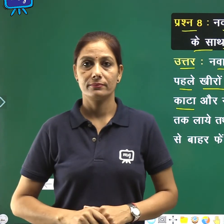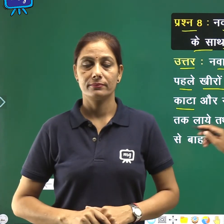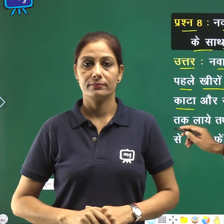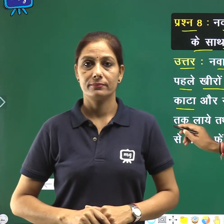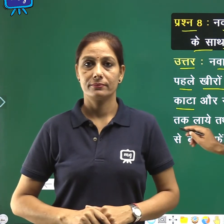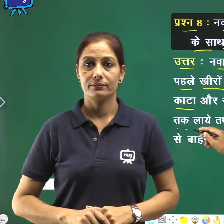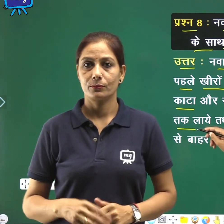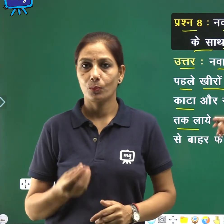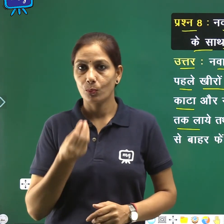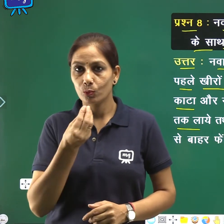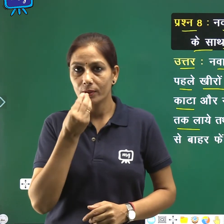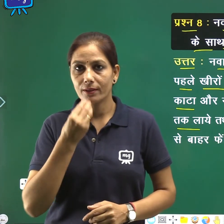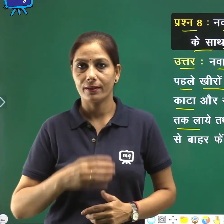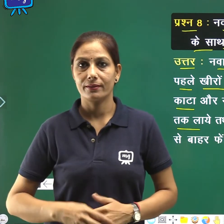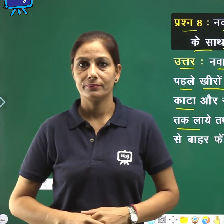मुंह तक लाए,